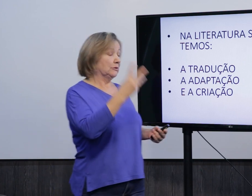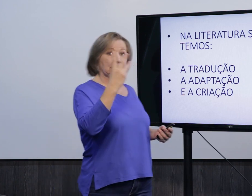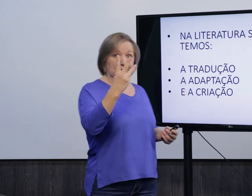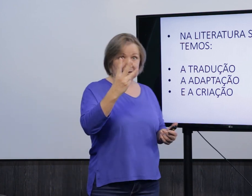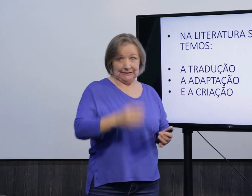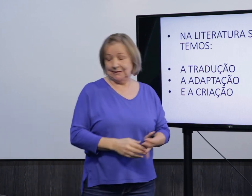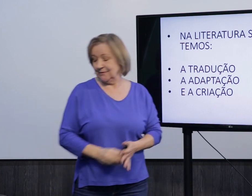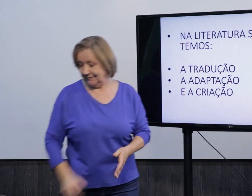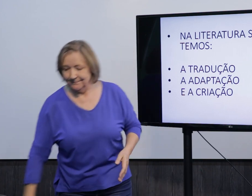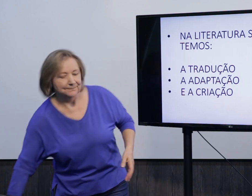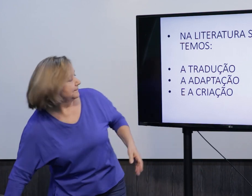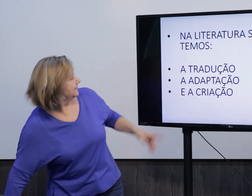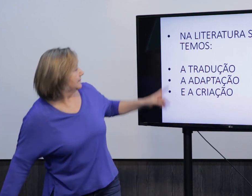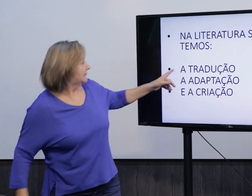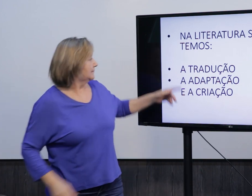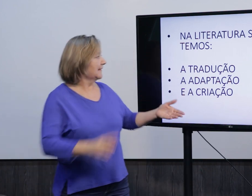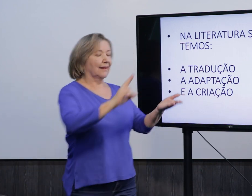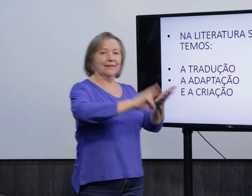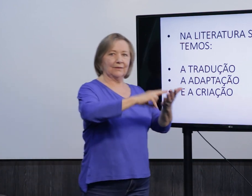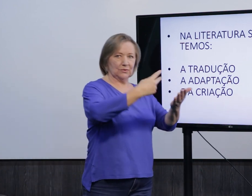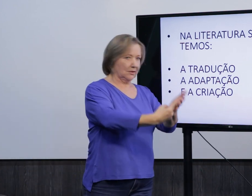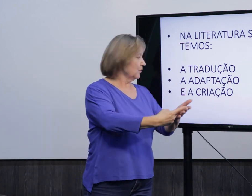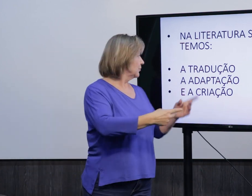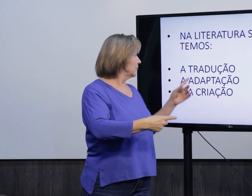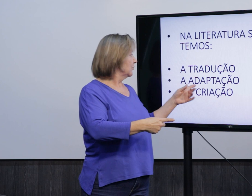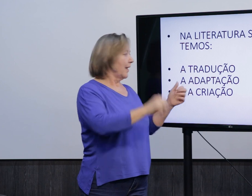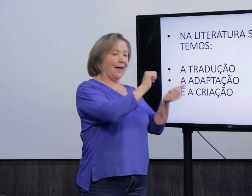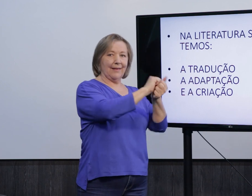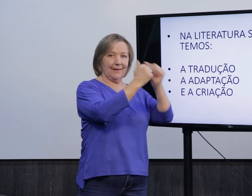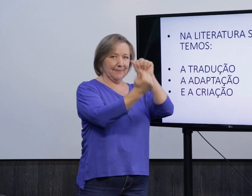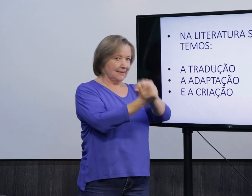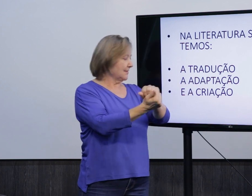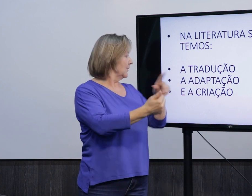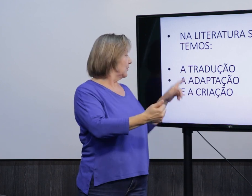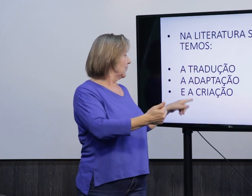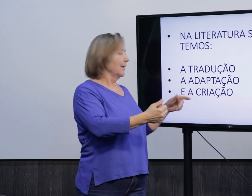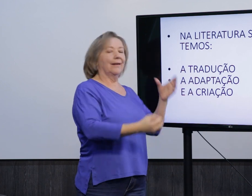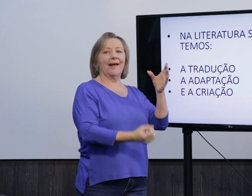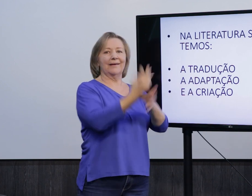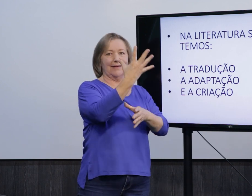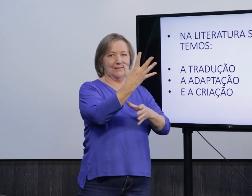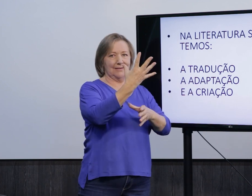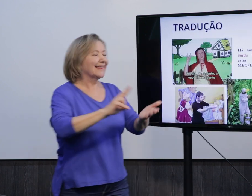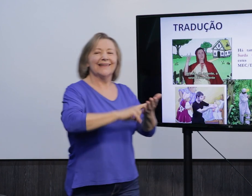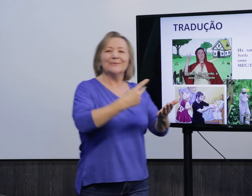tem temos três tipos aí né na literatura surda a tradução adaptação e a criação